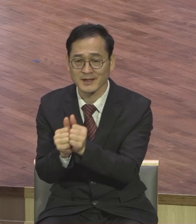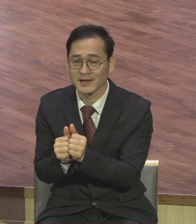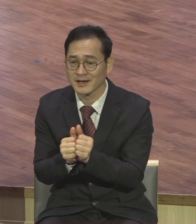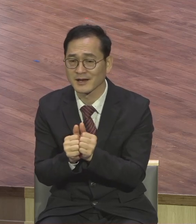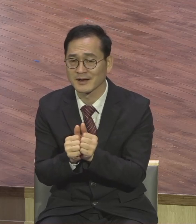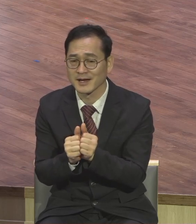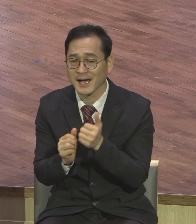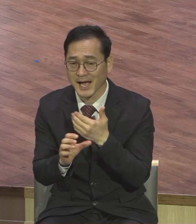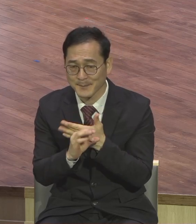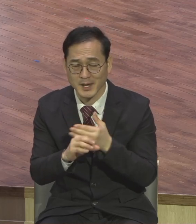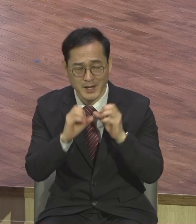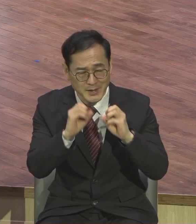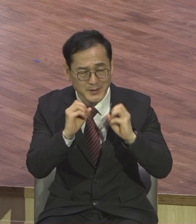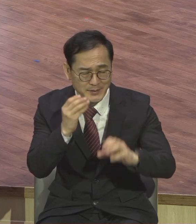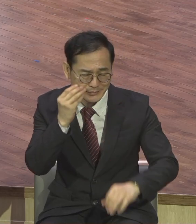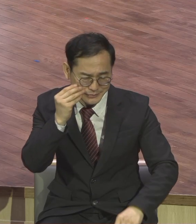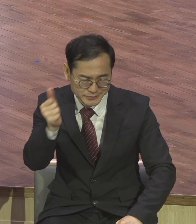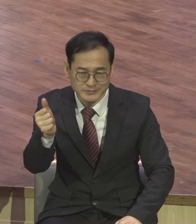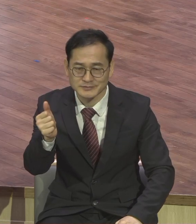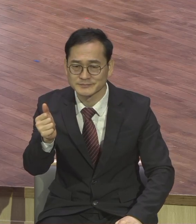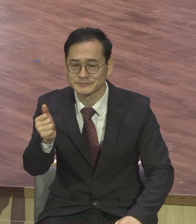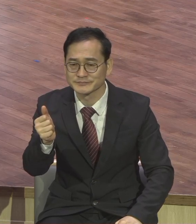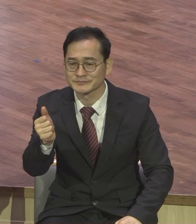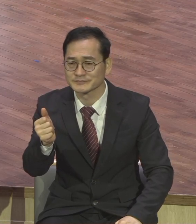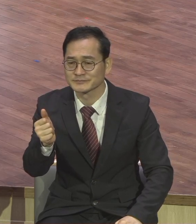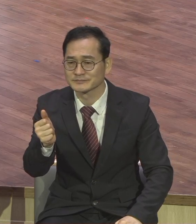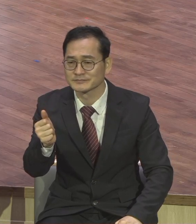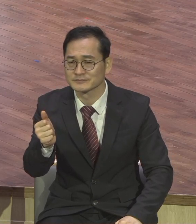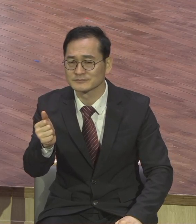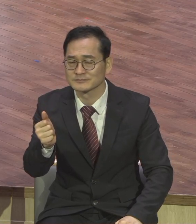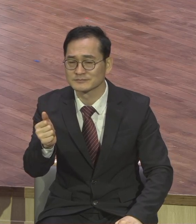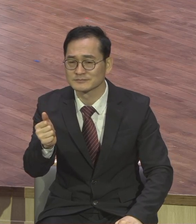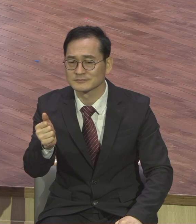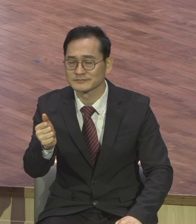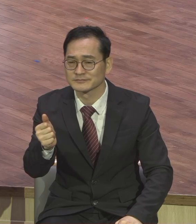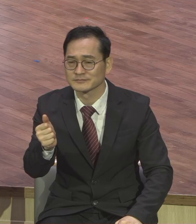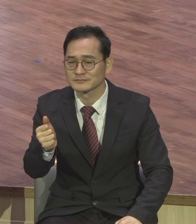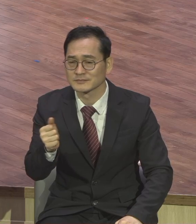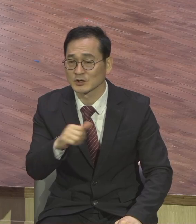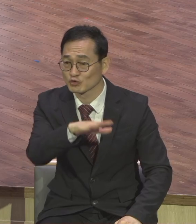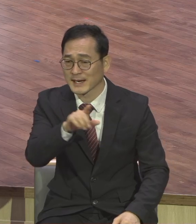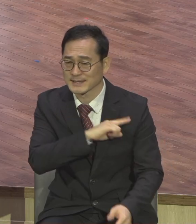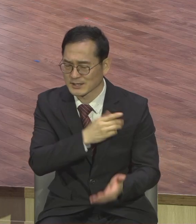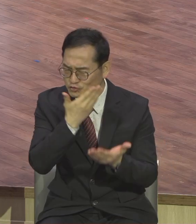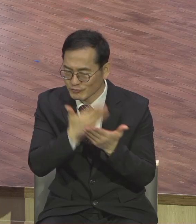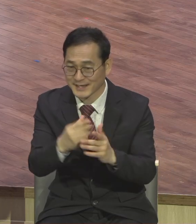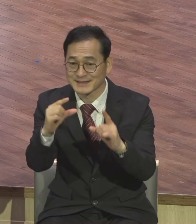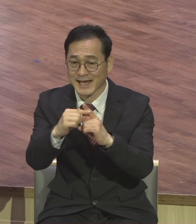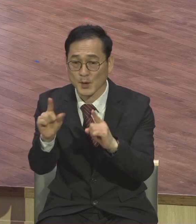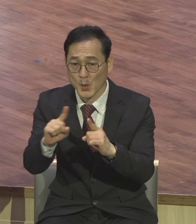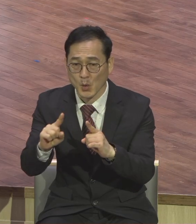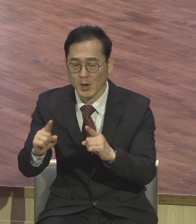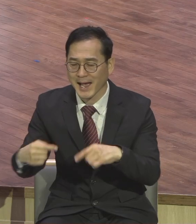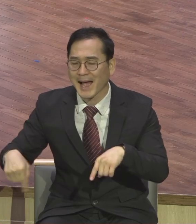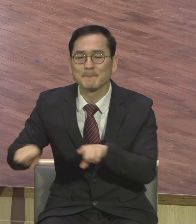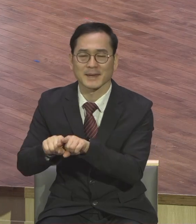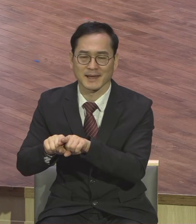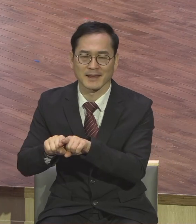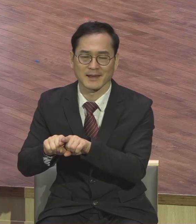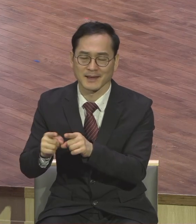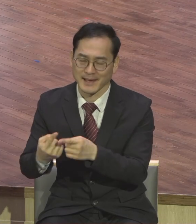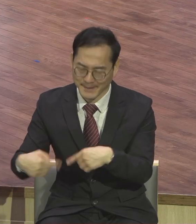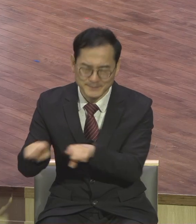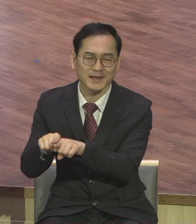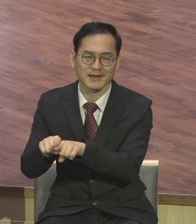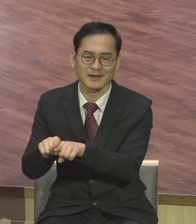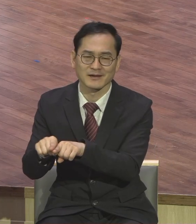함께 그래서 신앙생활 하면서 가장 중요한 것이 뭐냐 함께야 함께 with prism 주님이 나와